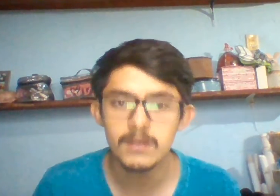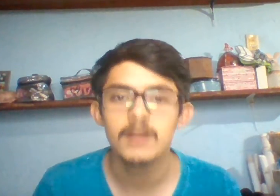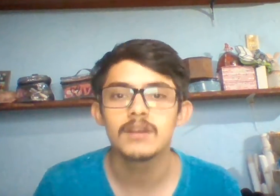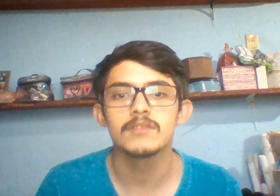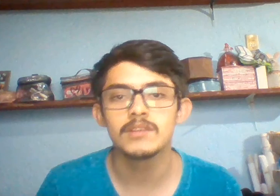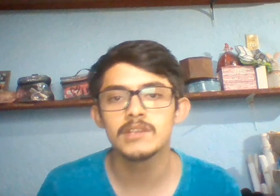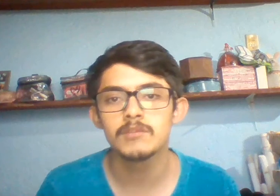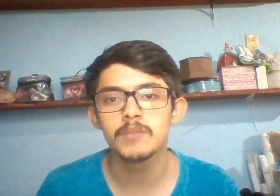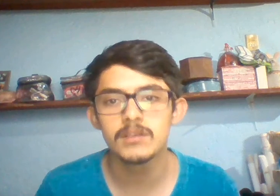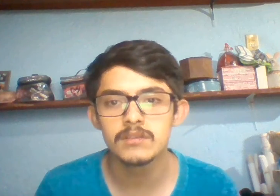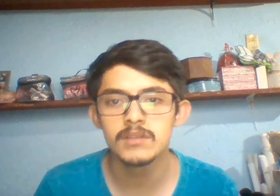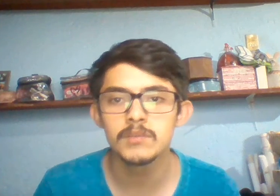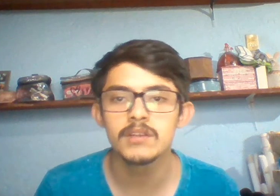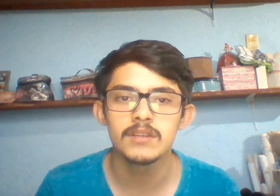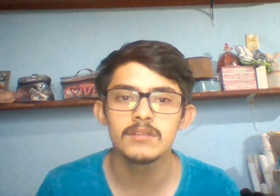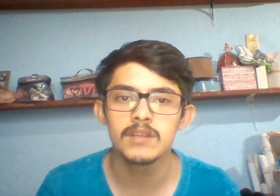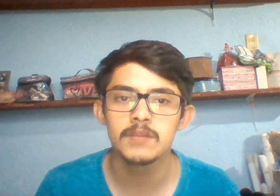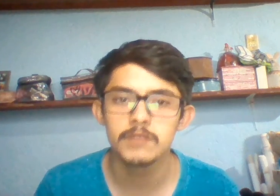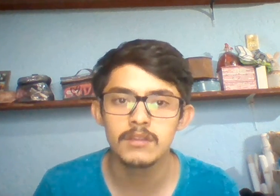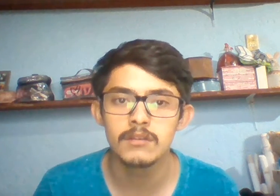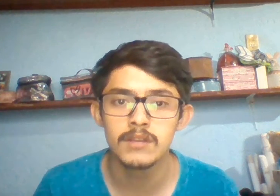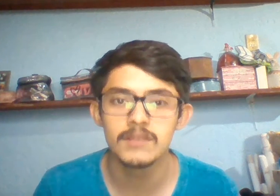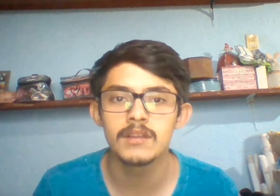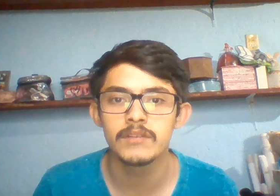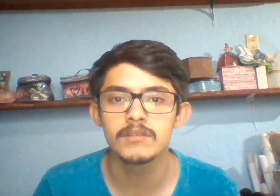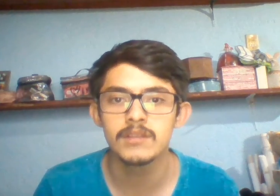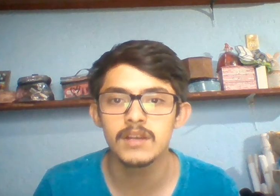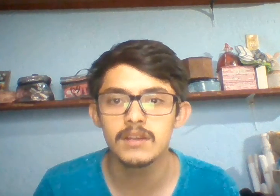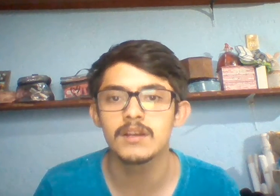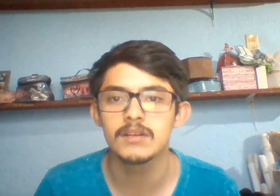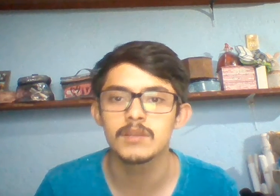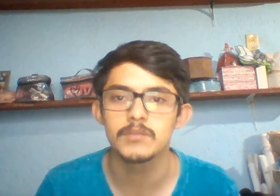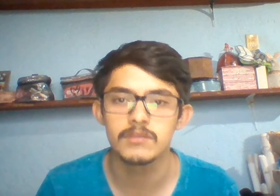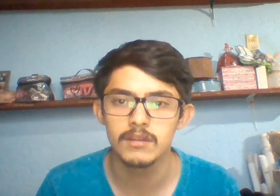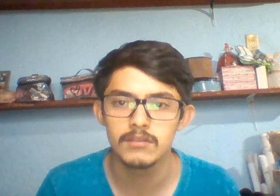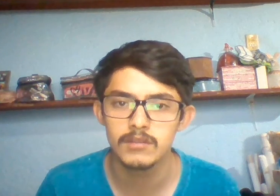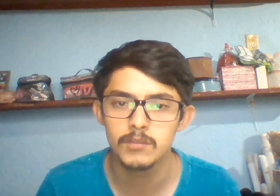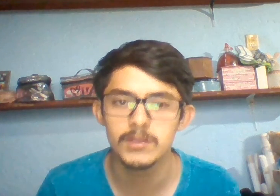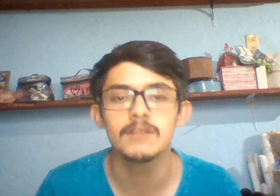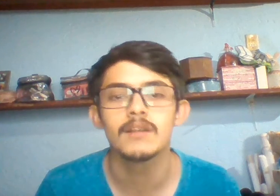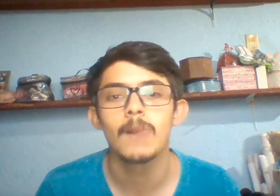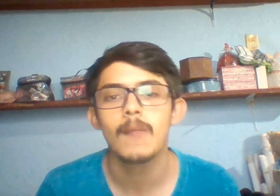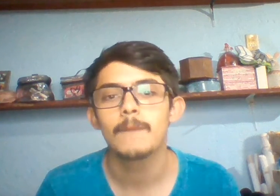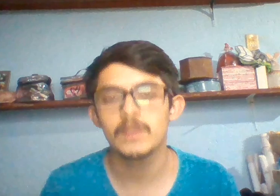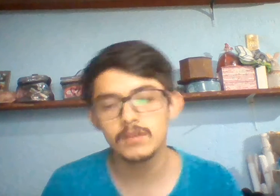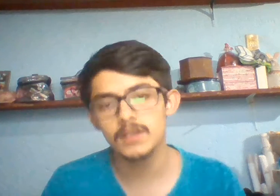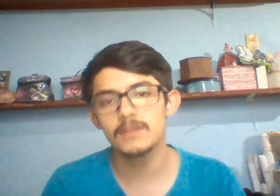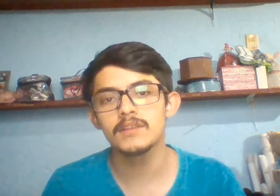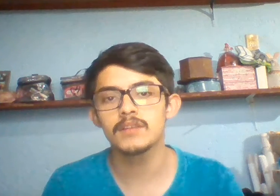que consiste en un pequeño concepto de asientos que monitorizan la frecuencia cardíaca o la postura de los ocupantes. Esto quiere decir que estos